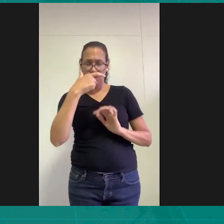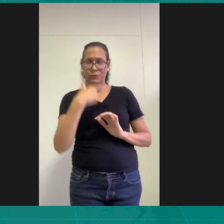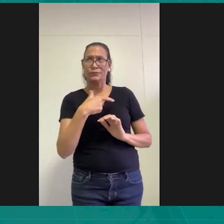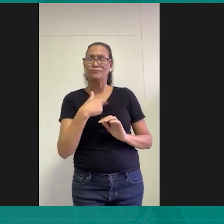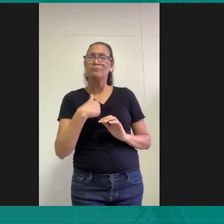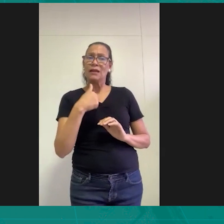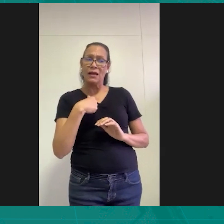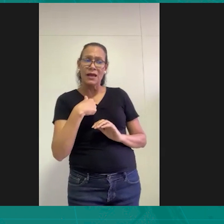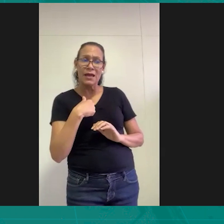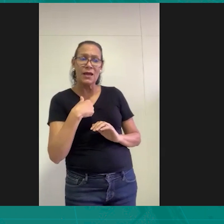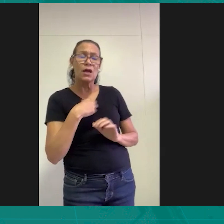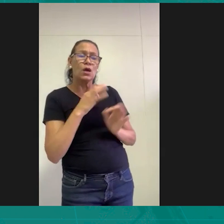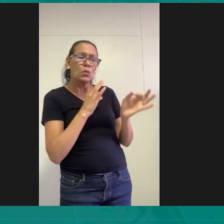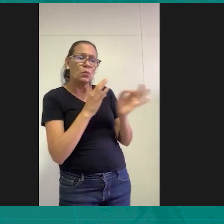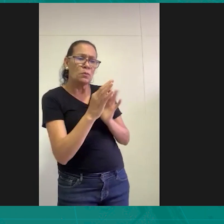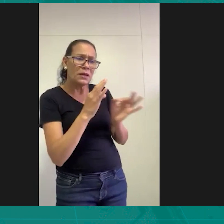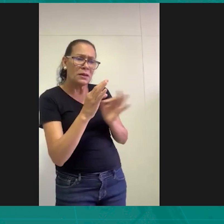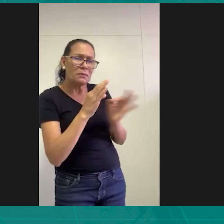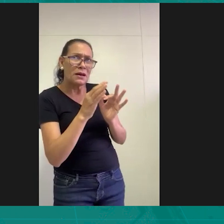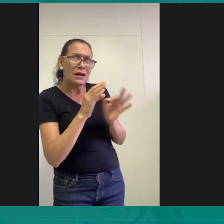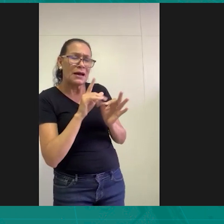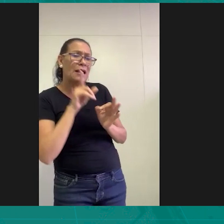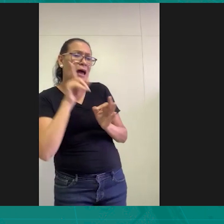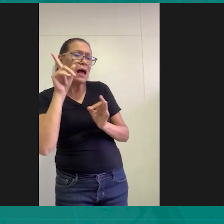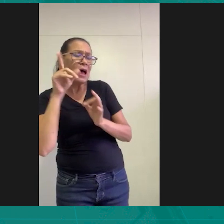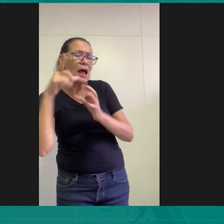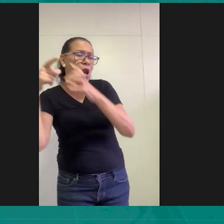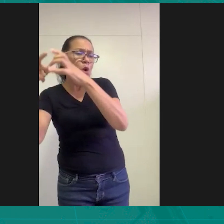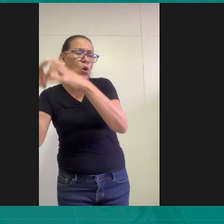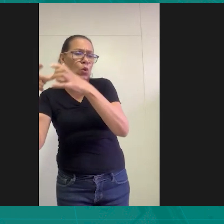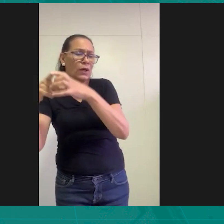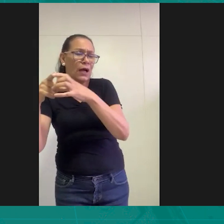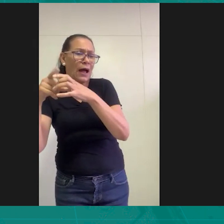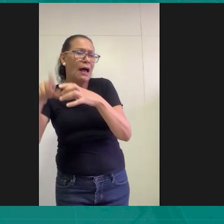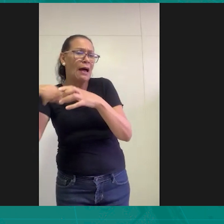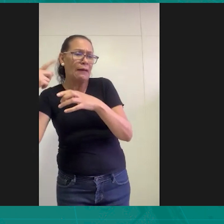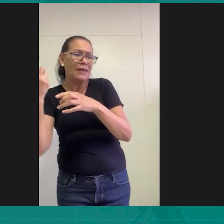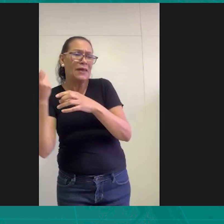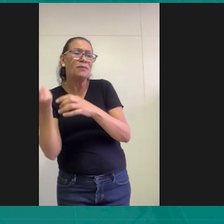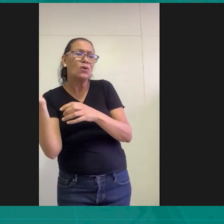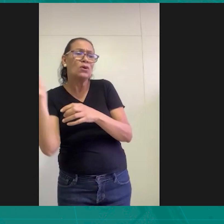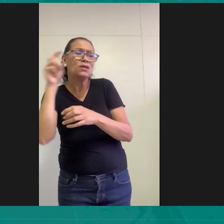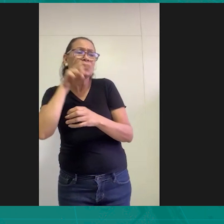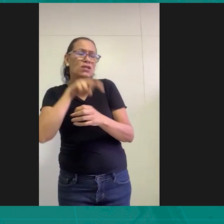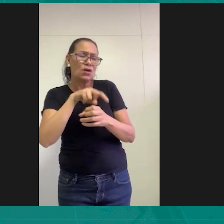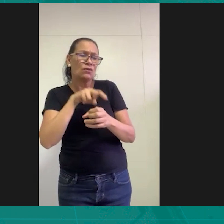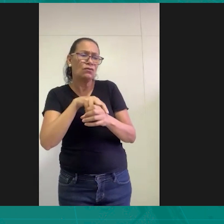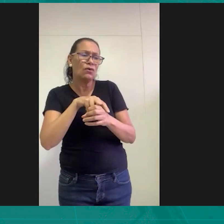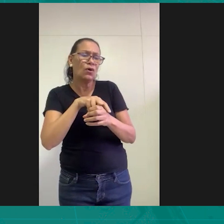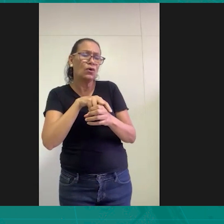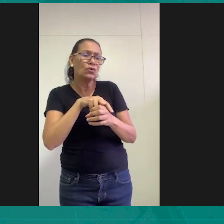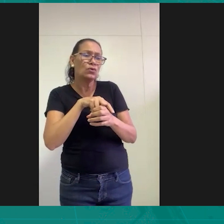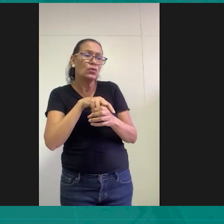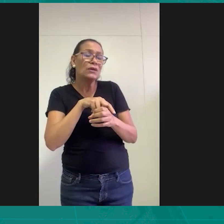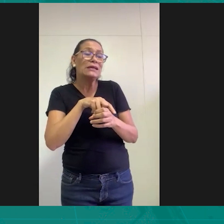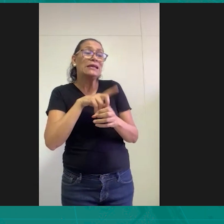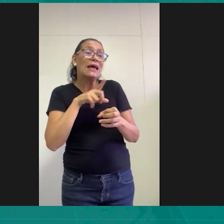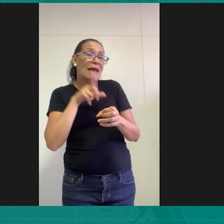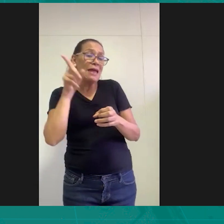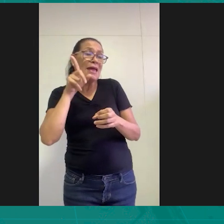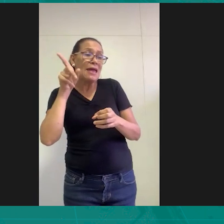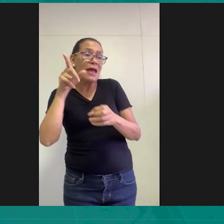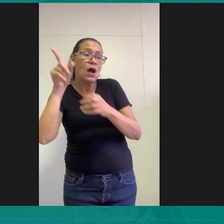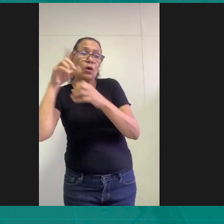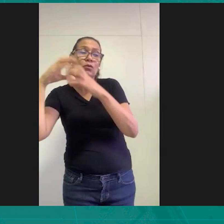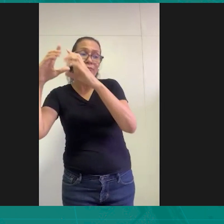vos receberei para mim mesmo, para que onde eu estou, estejais